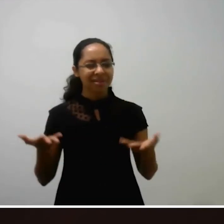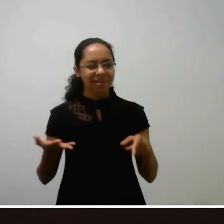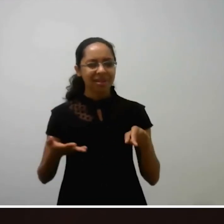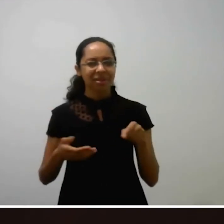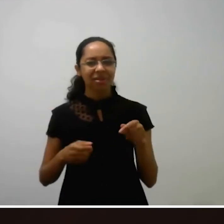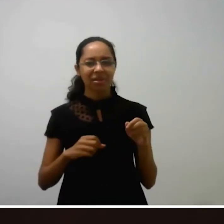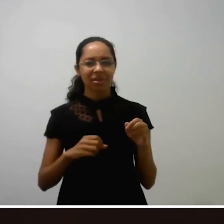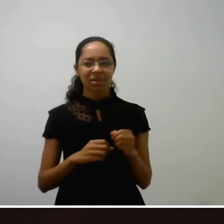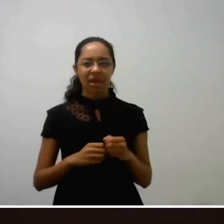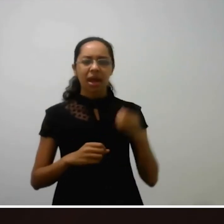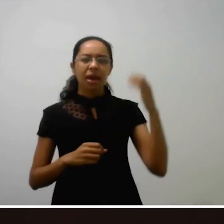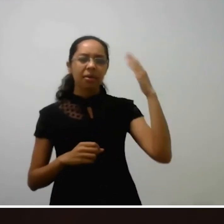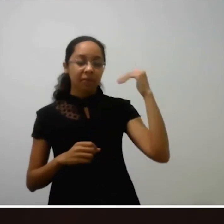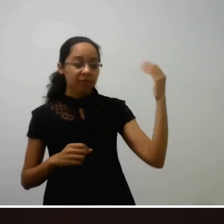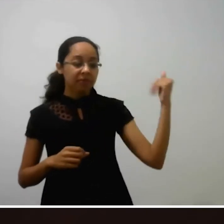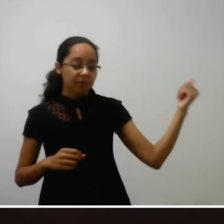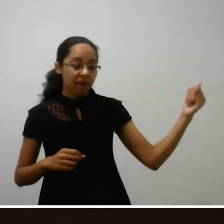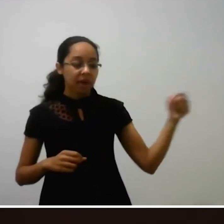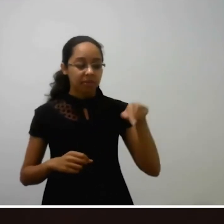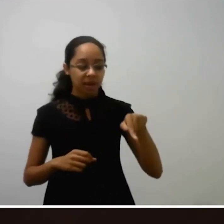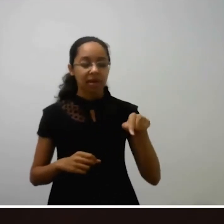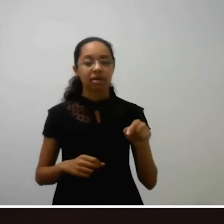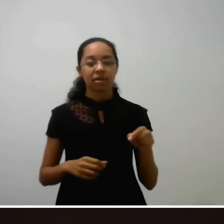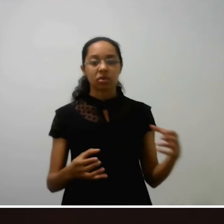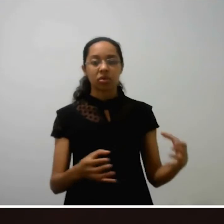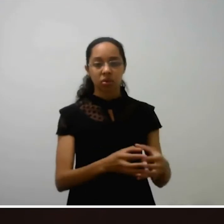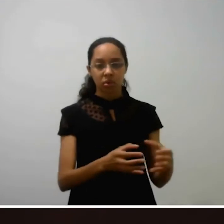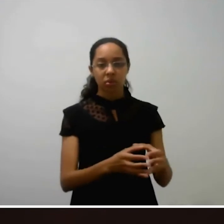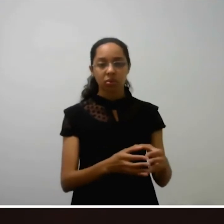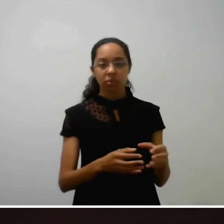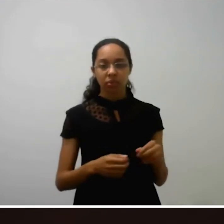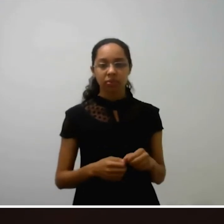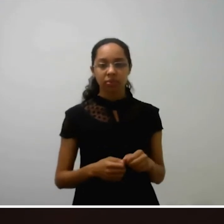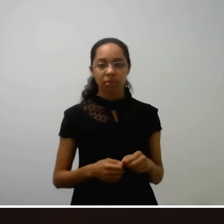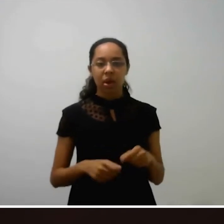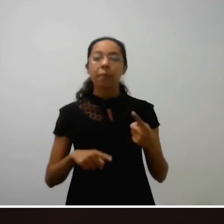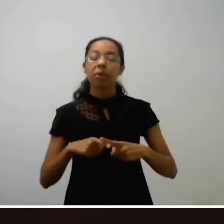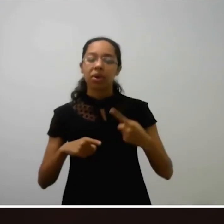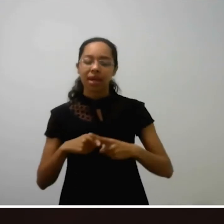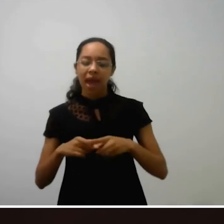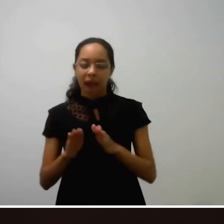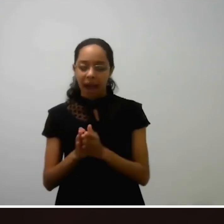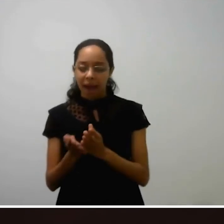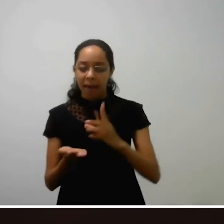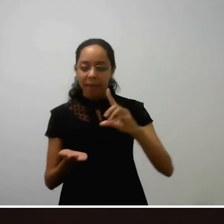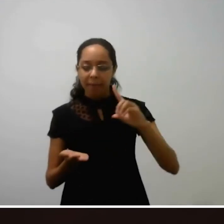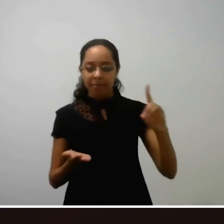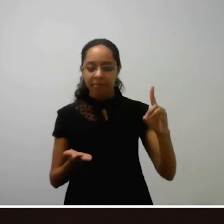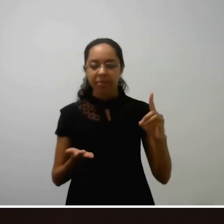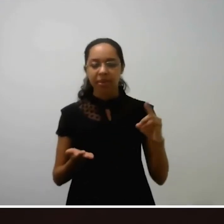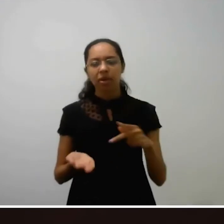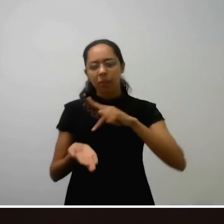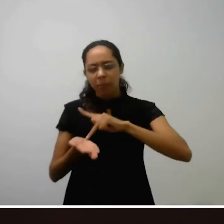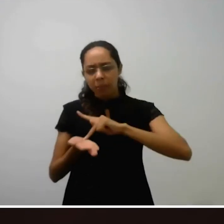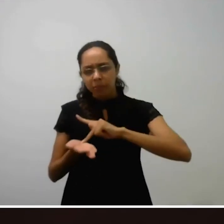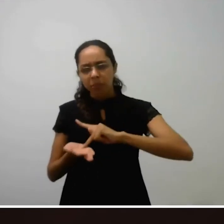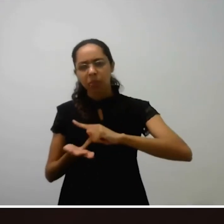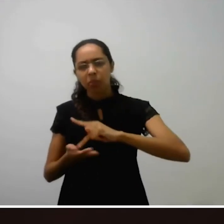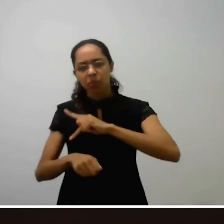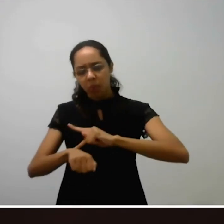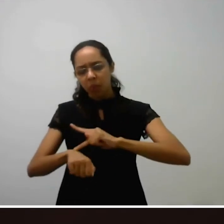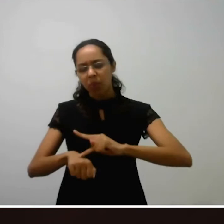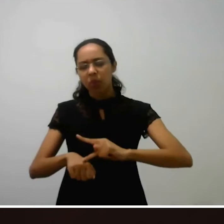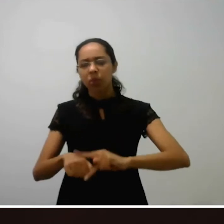E eles pregavam a pura palavra de Deus, né? Eles eram reconhecidos até mesmo pelos seus piores